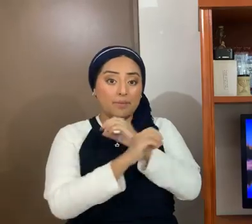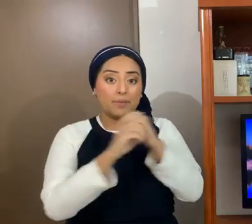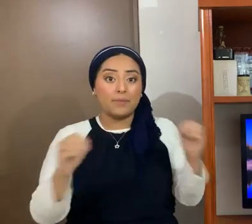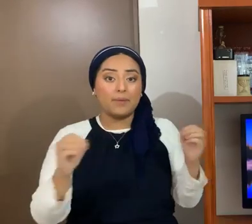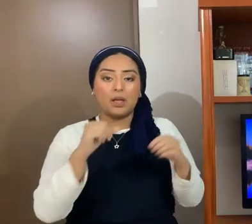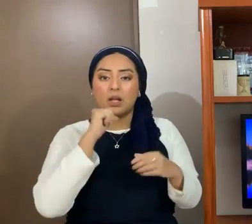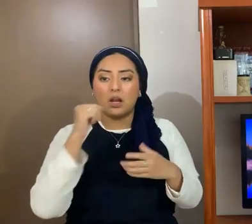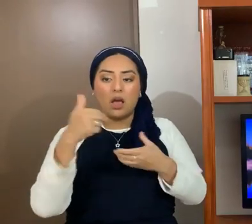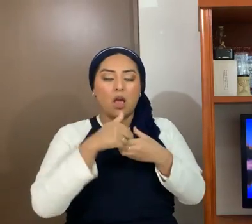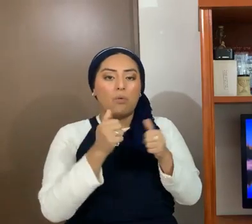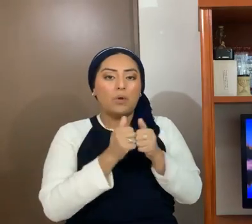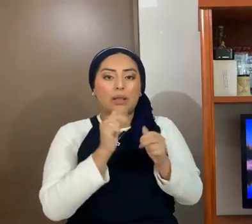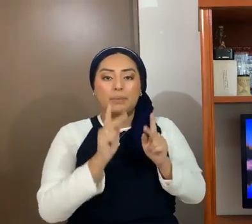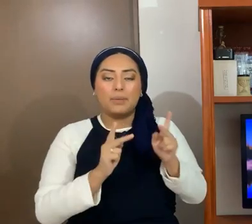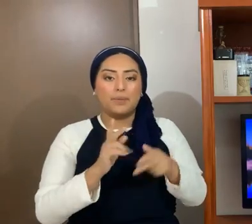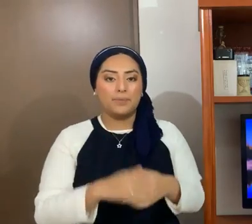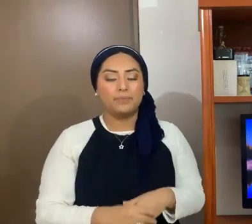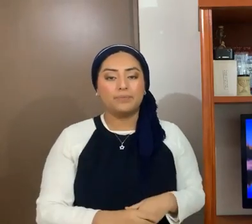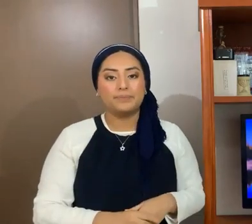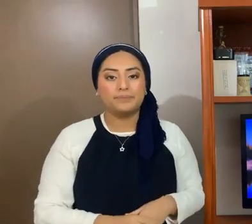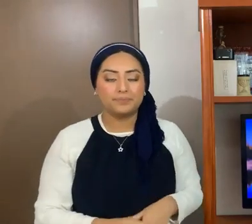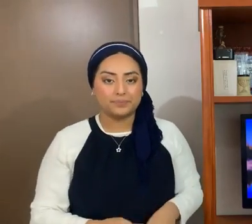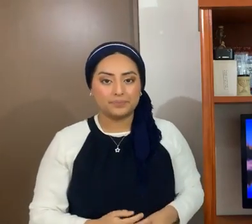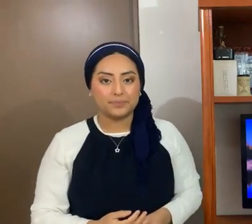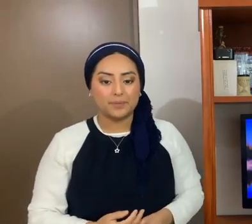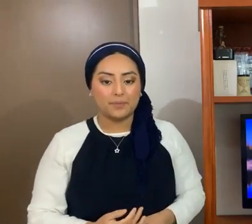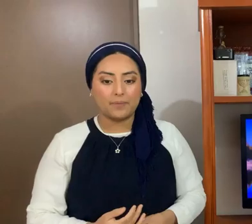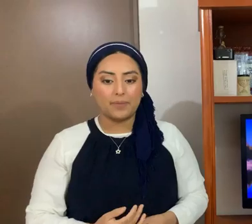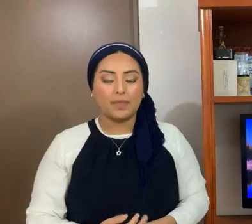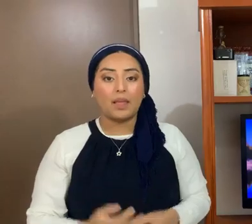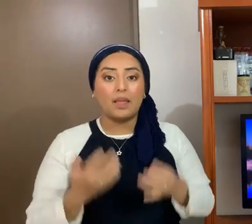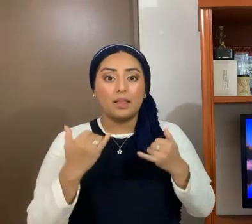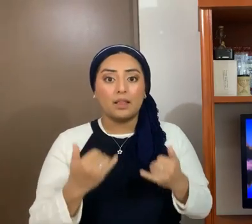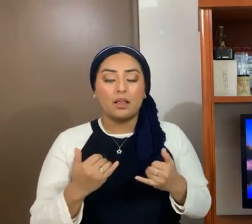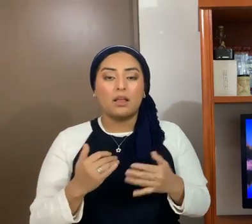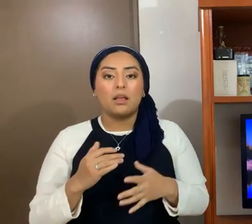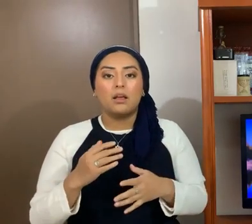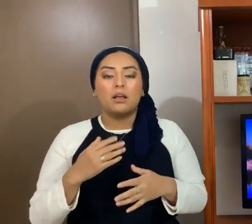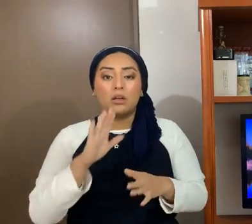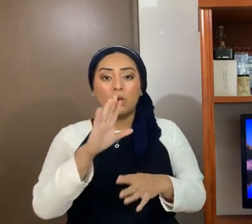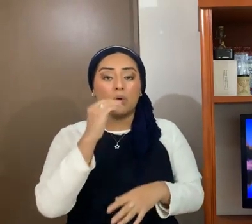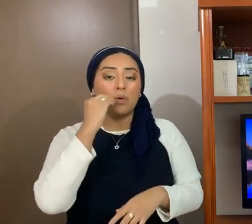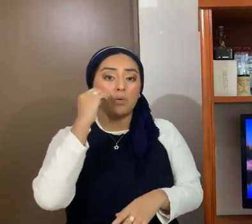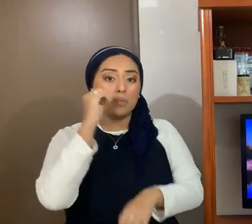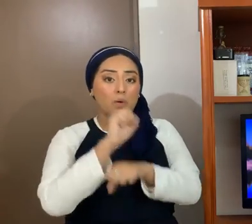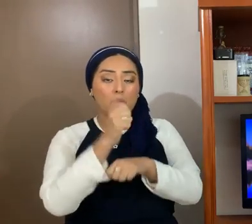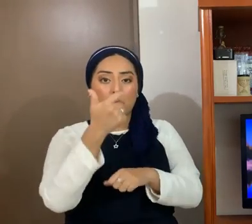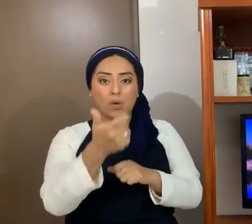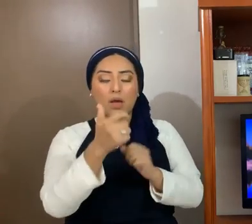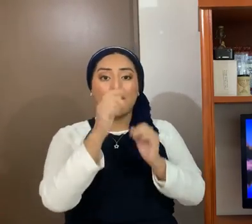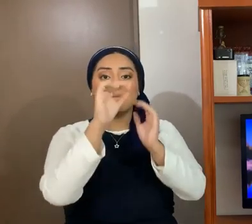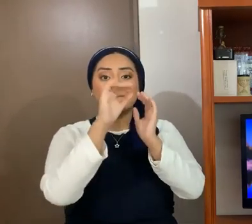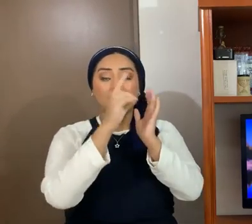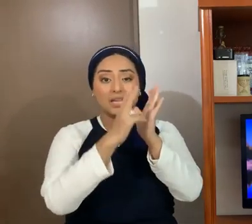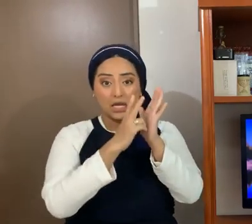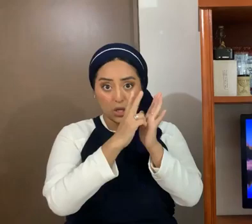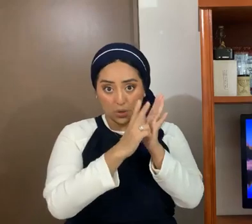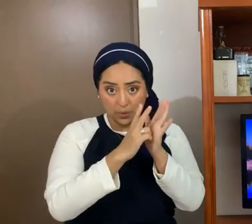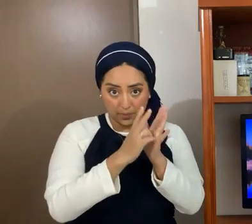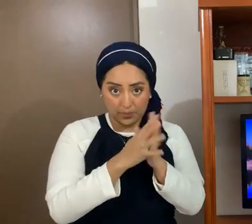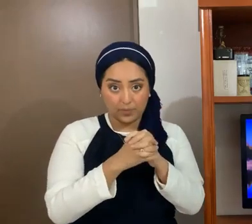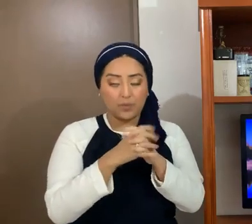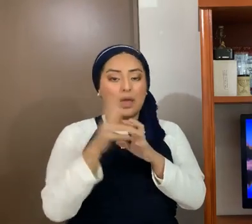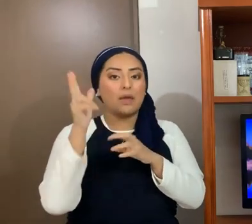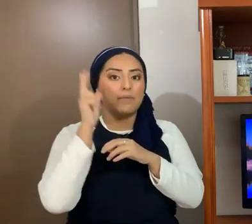circuncidado no es parte del pueblo. ¿Amén? Ahora, les voy a dejar de tarea un video. Es más